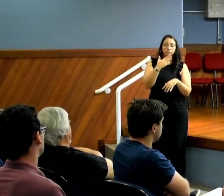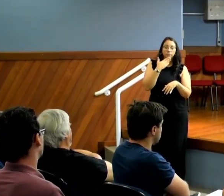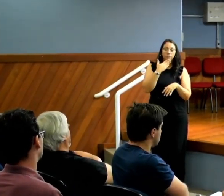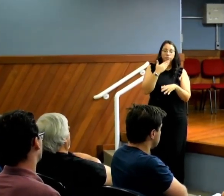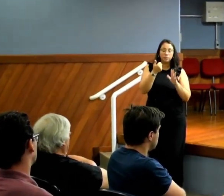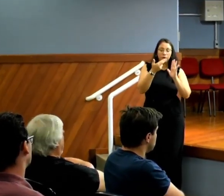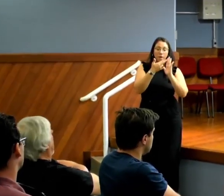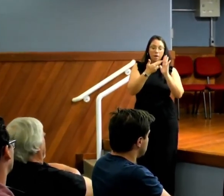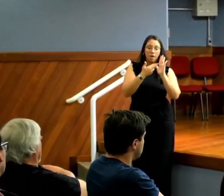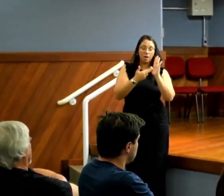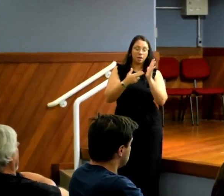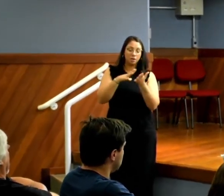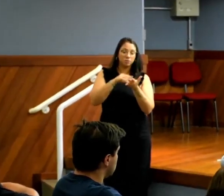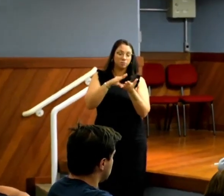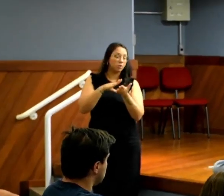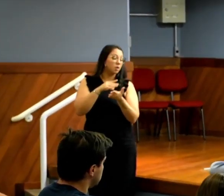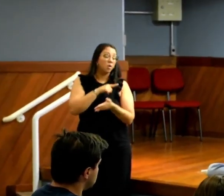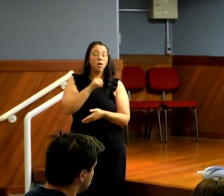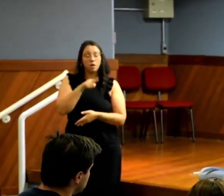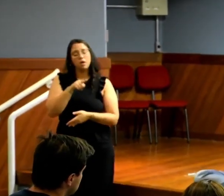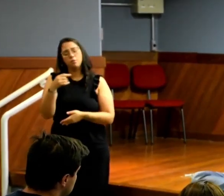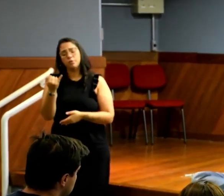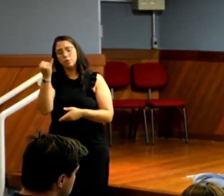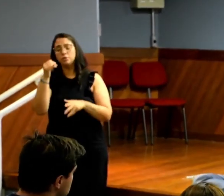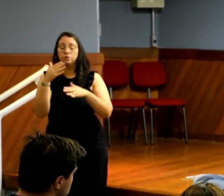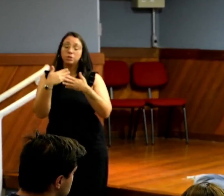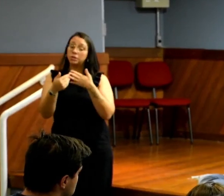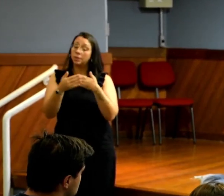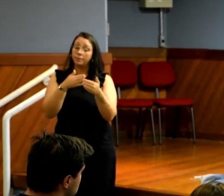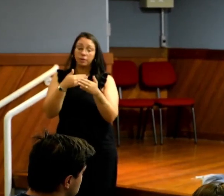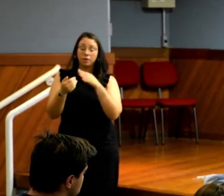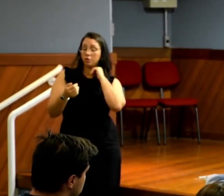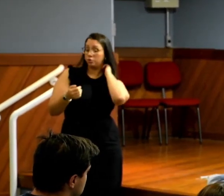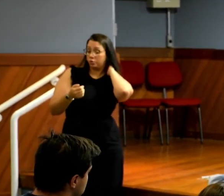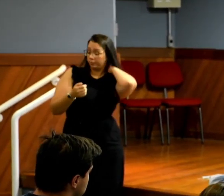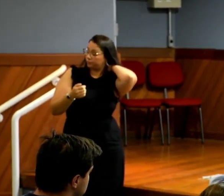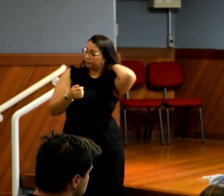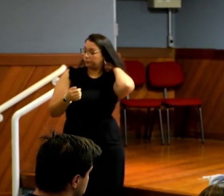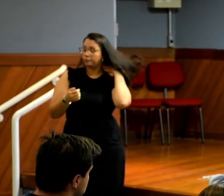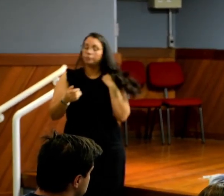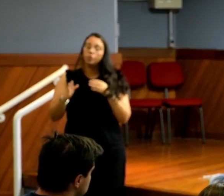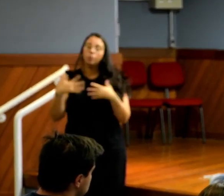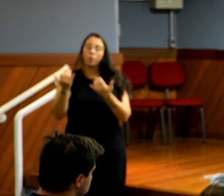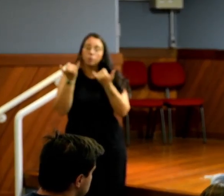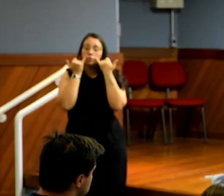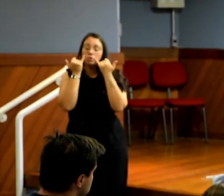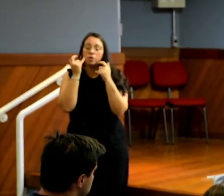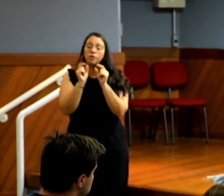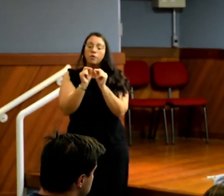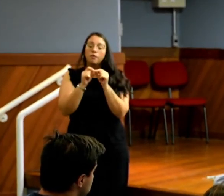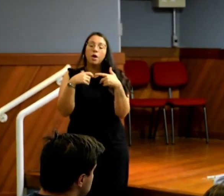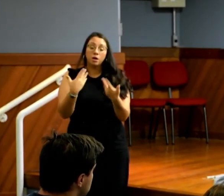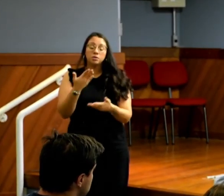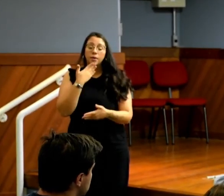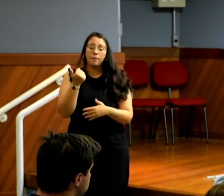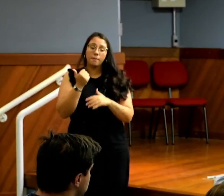Ah, é importante. Eu só acho importante assim, ó, que independente de como a instituição vai trabalhar, qual é a natureza da instituição, que exista